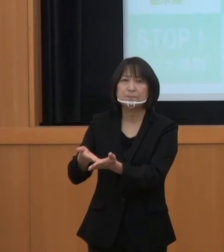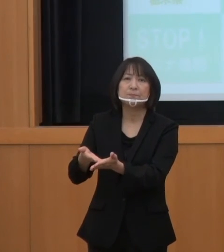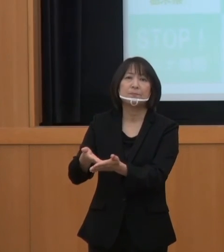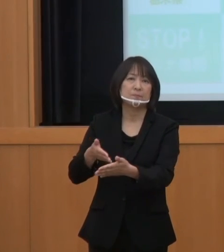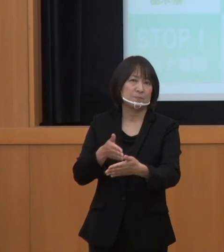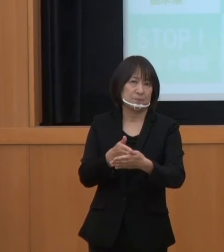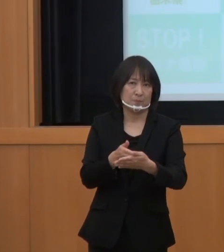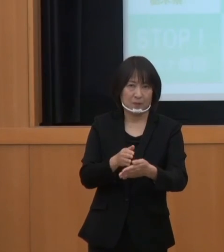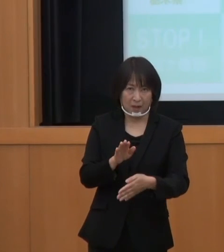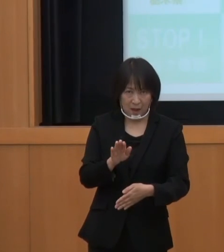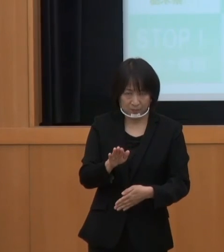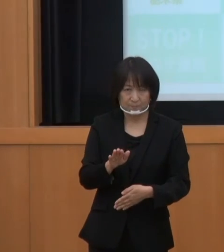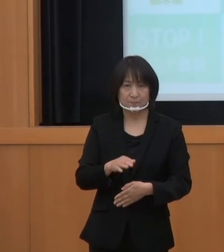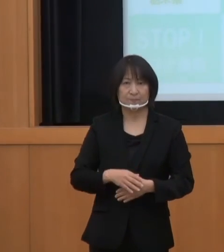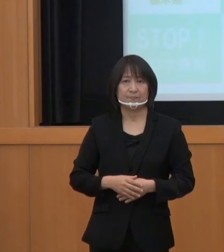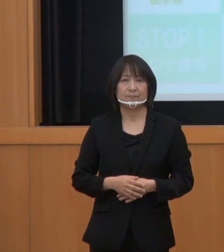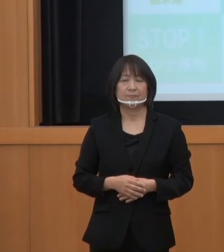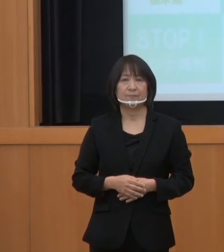が